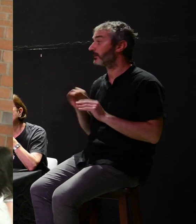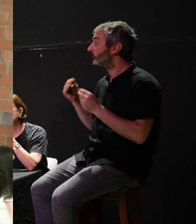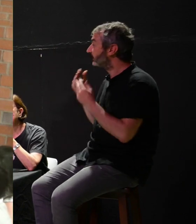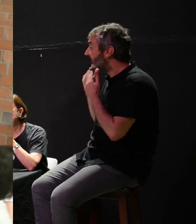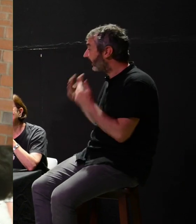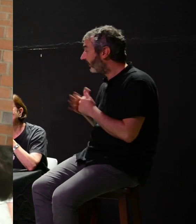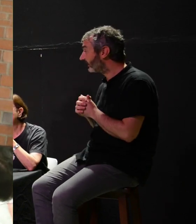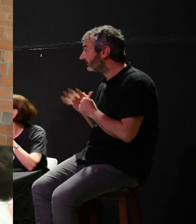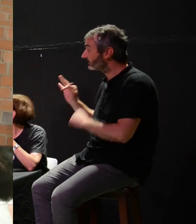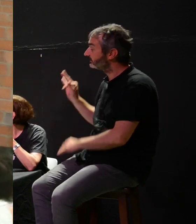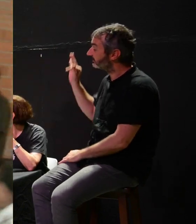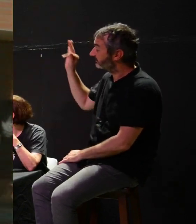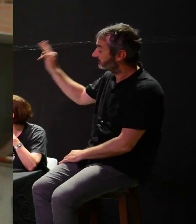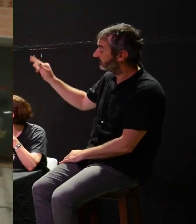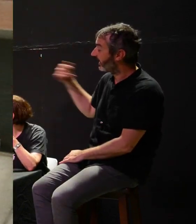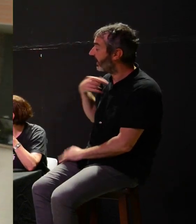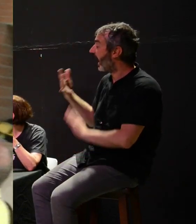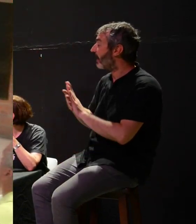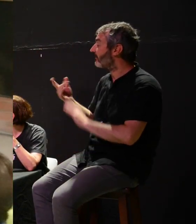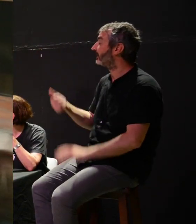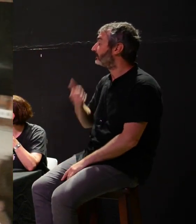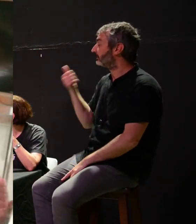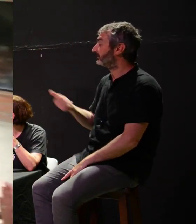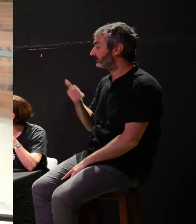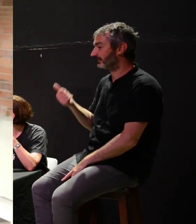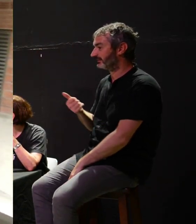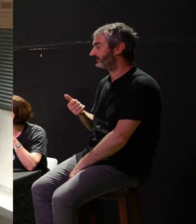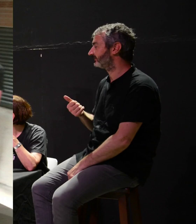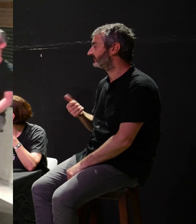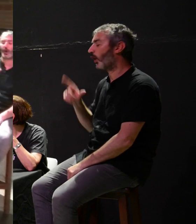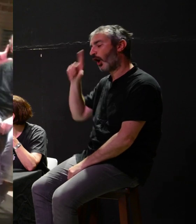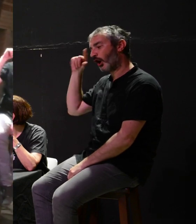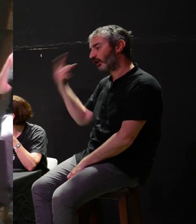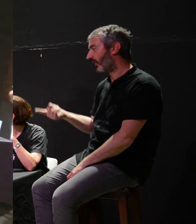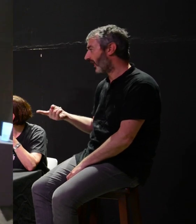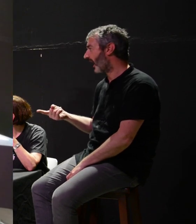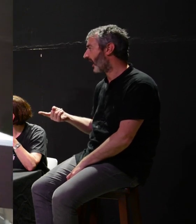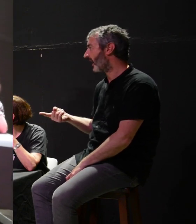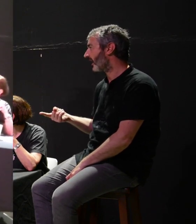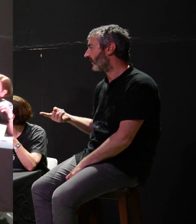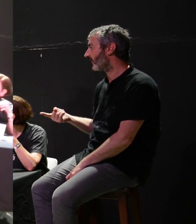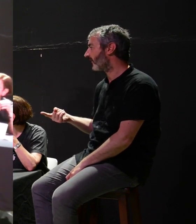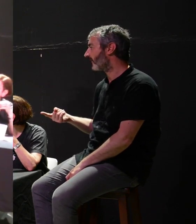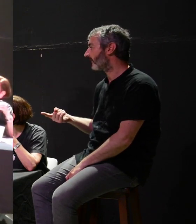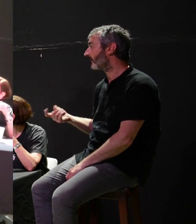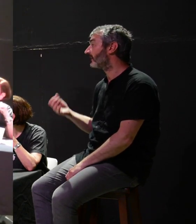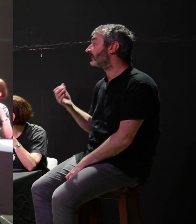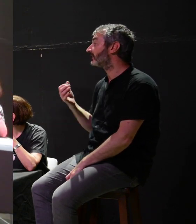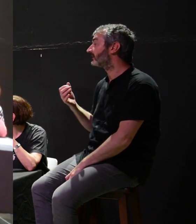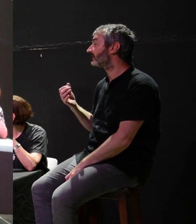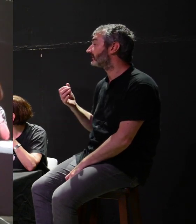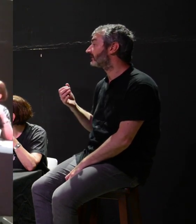Moltes gràcies a tots. Jo volia dir que ens queda per parlar, però això ho podrem parlar o un altre dia no ho passa, si no, sí, realment m'he avançat